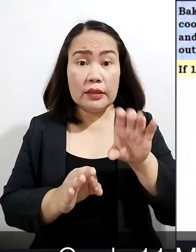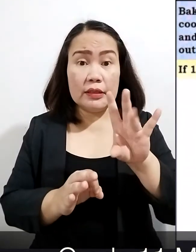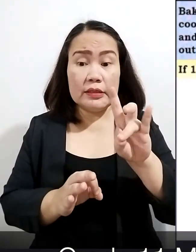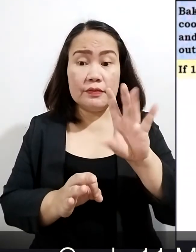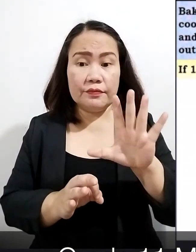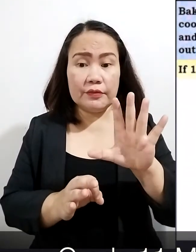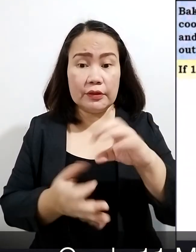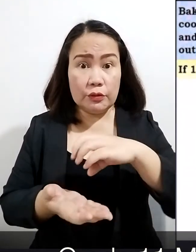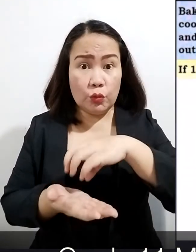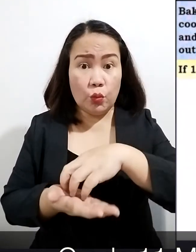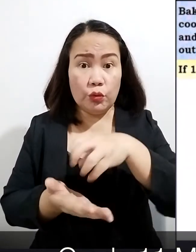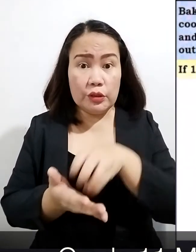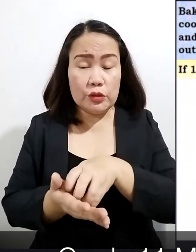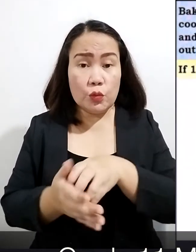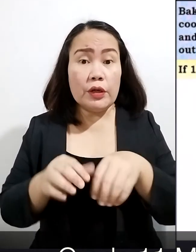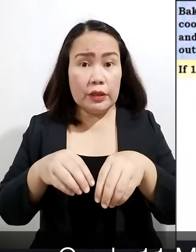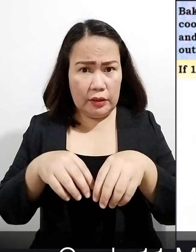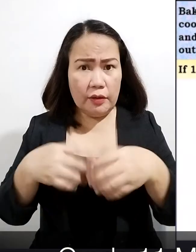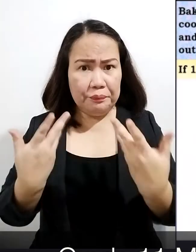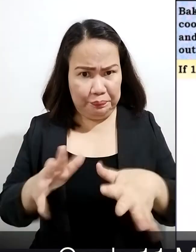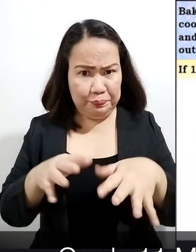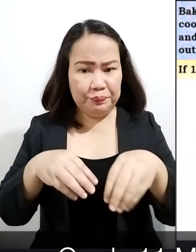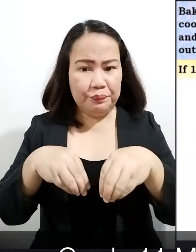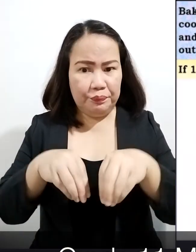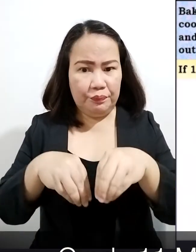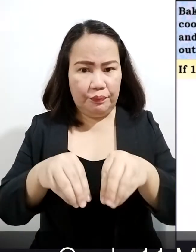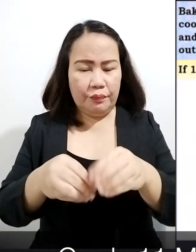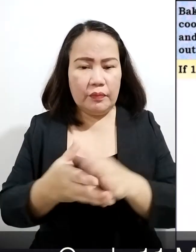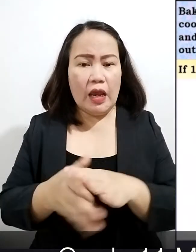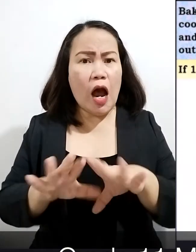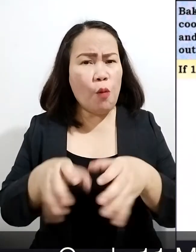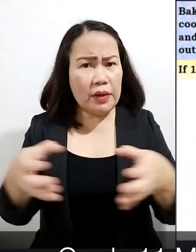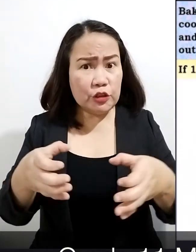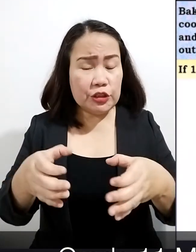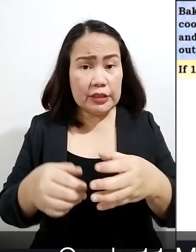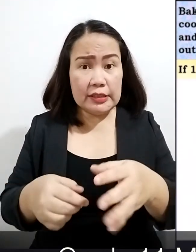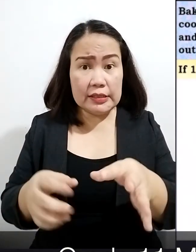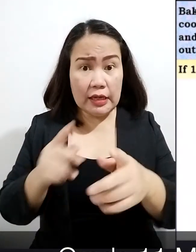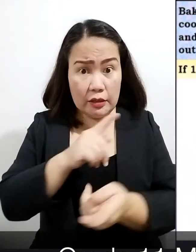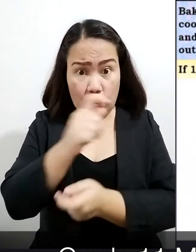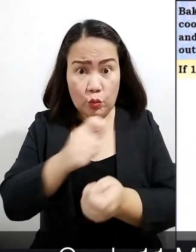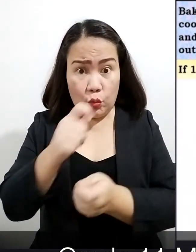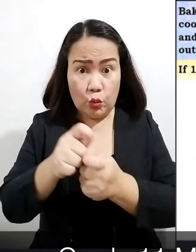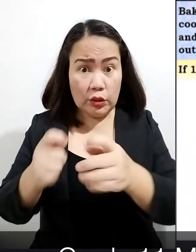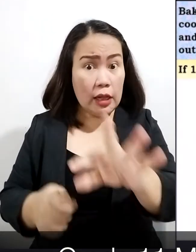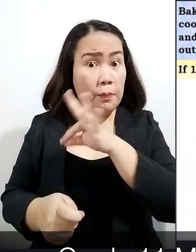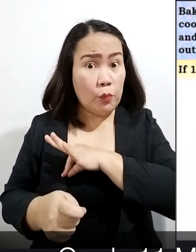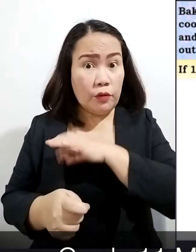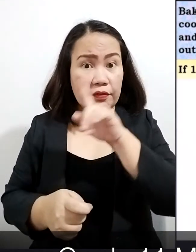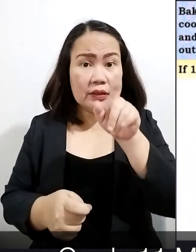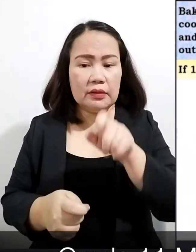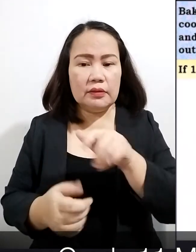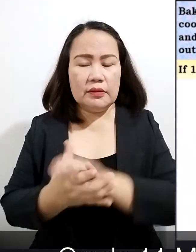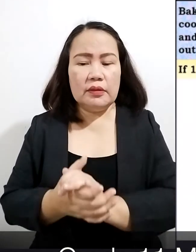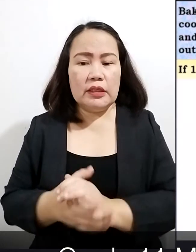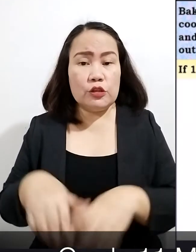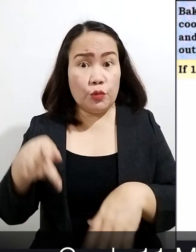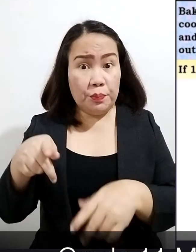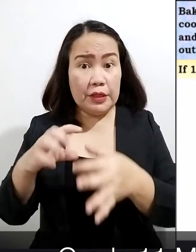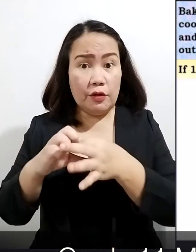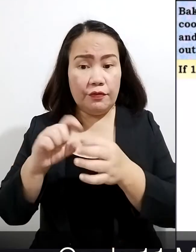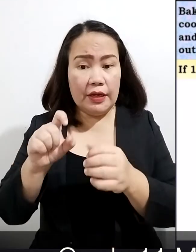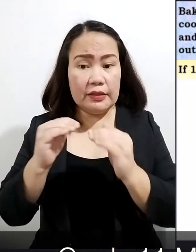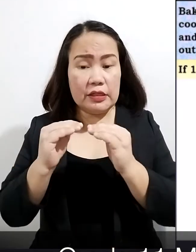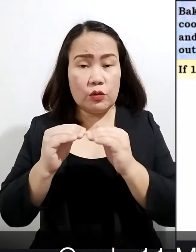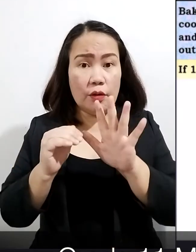If 175 cookies were sold, how much is the total profit? Okay, so P of x equals